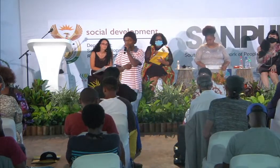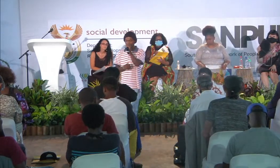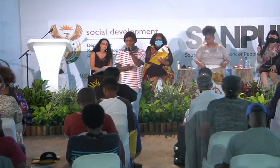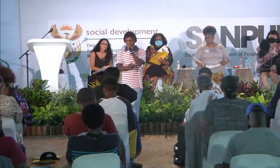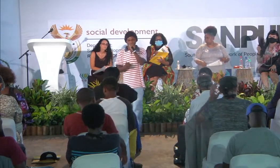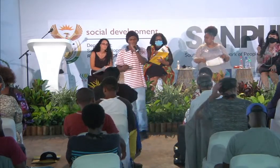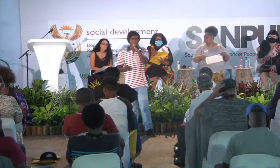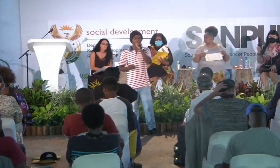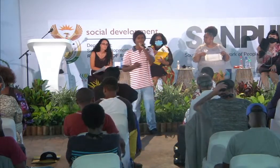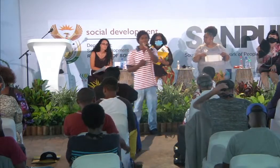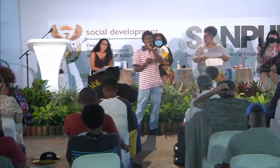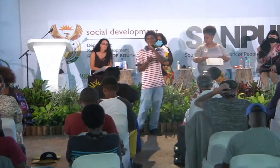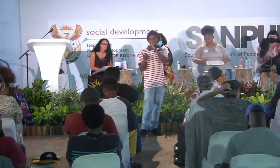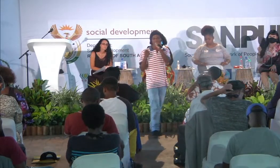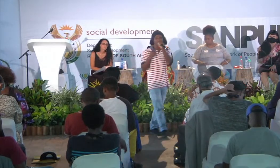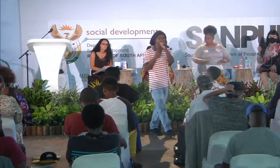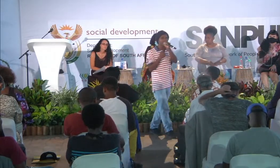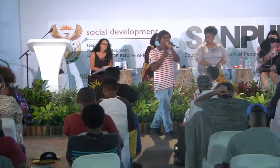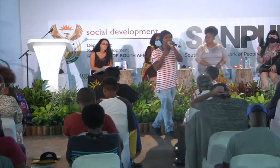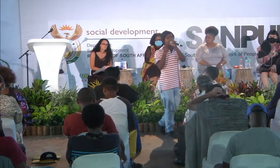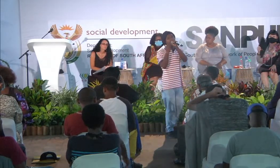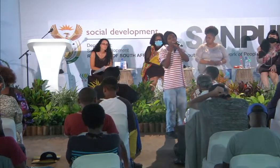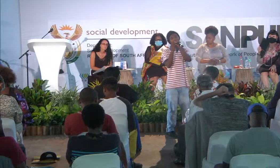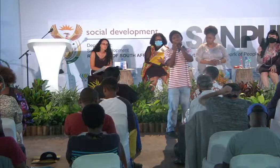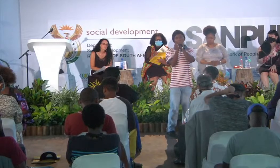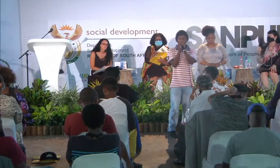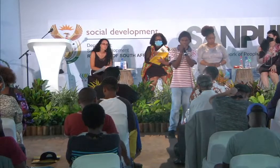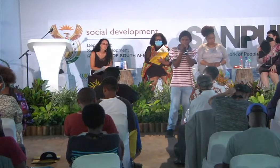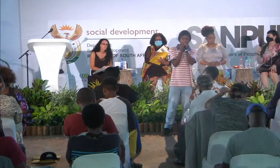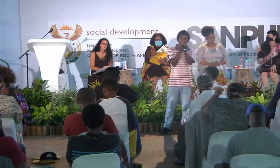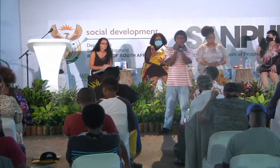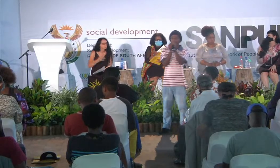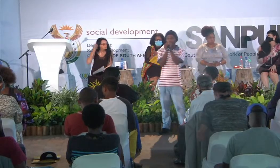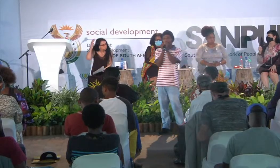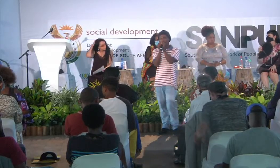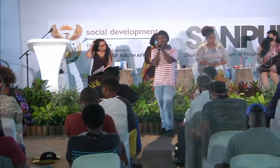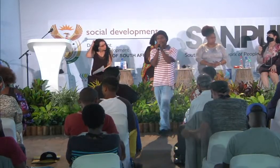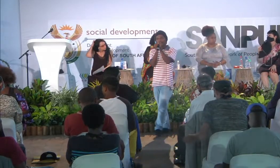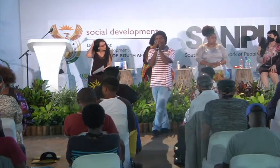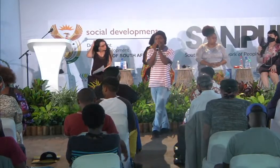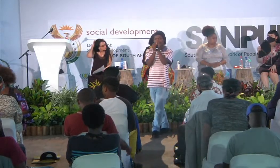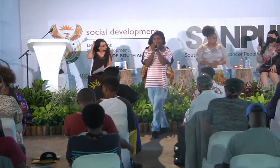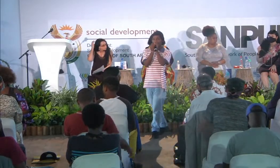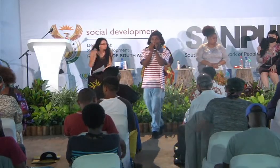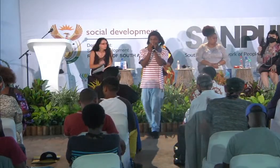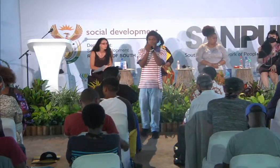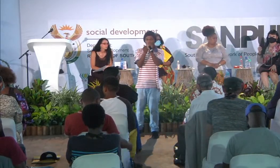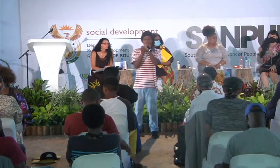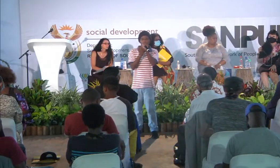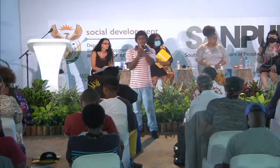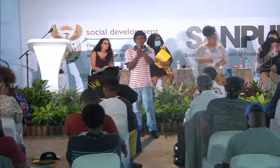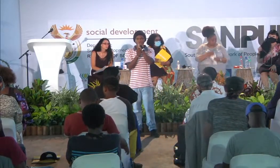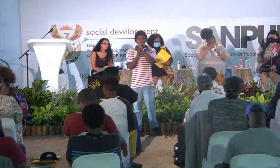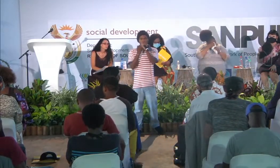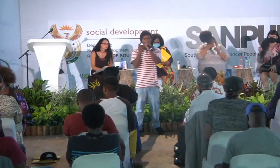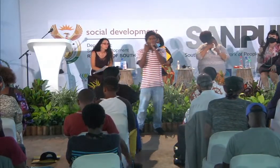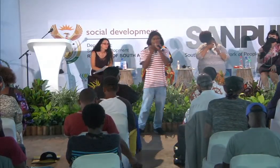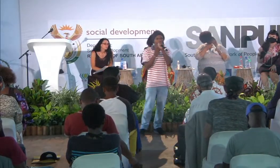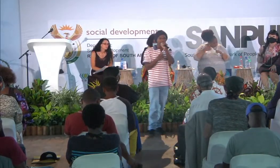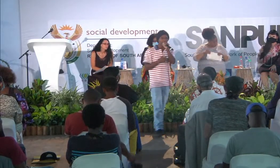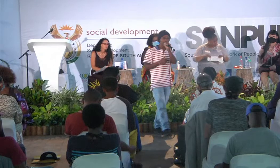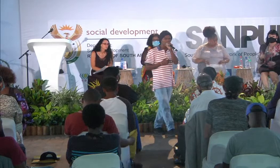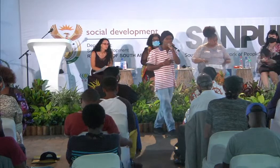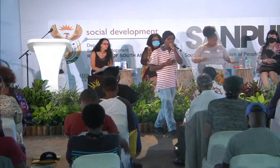emhlabeni kube khona abalahla amasiko nje esikhaleni uma uzala ingane bese ayilahle esigangeni phuma isibhamu ubona